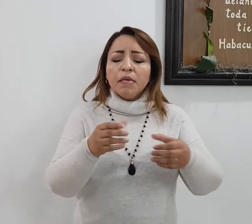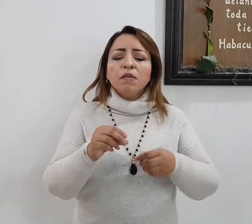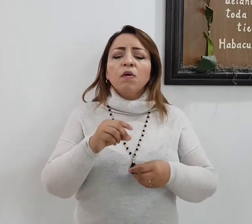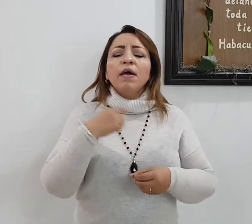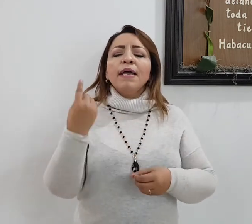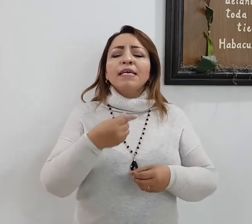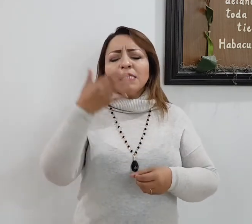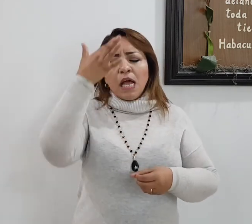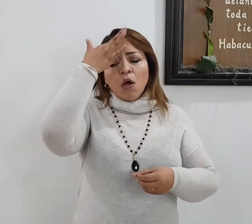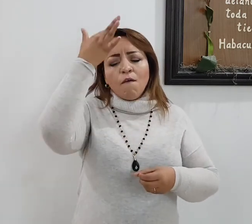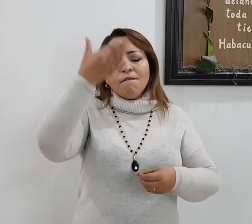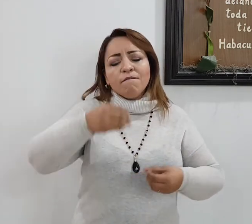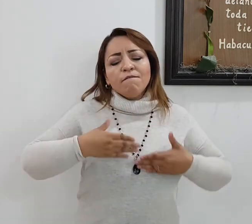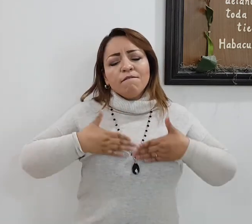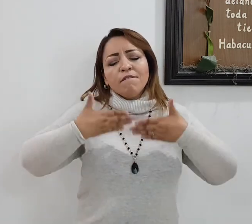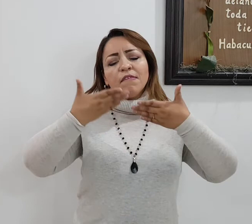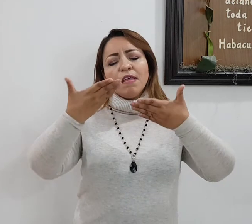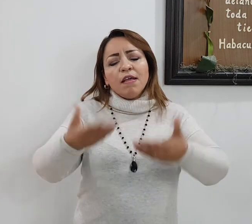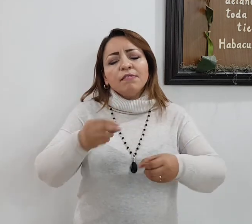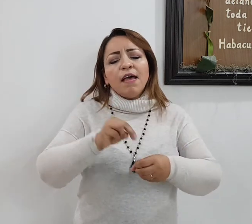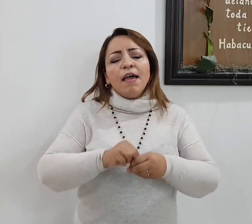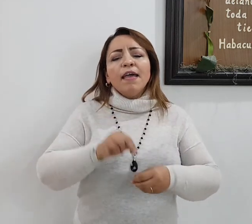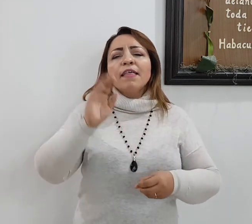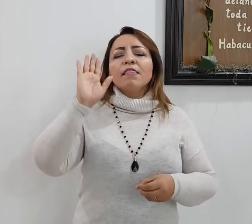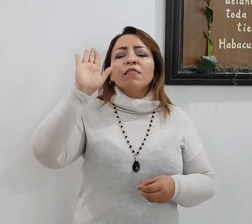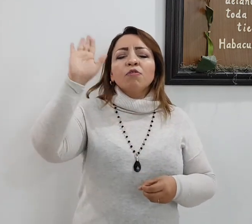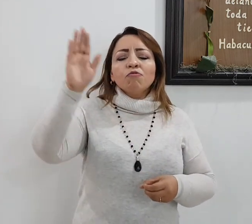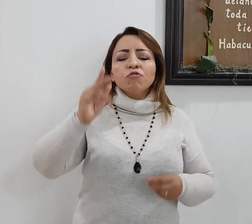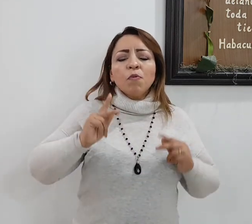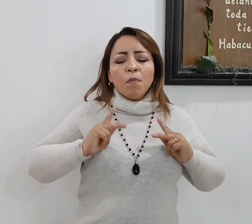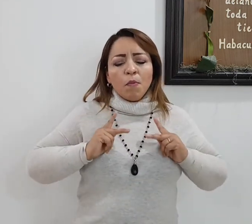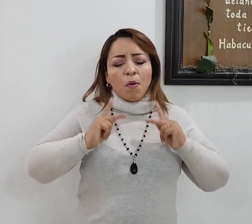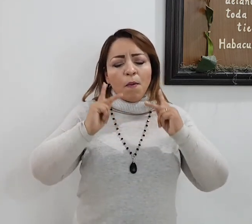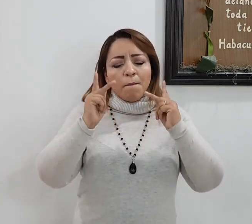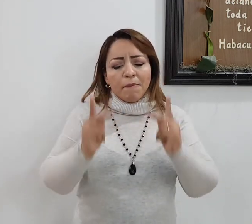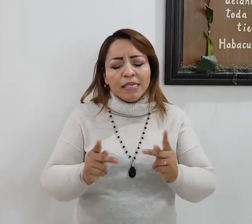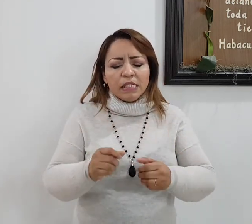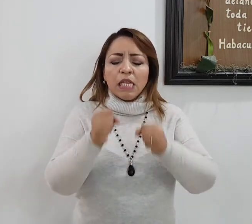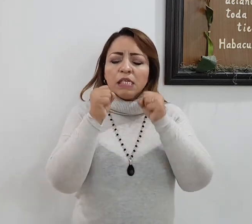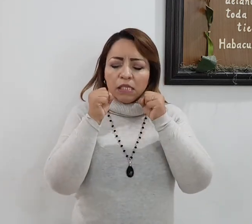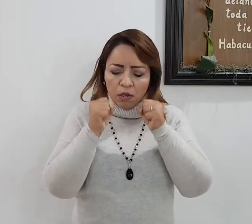de las promesas, es la seguridad de lo que tú dices, así ha de suceder.